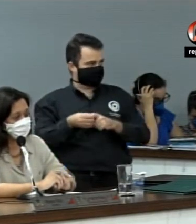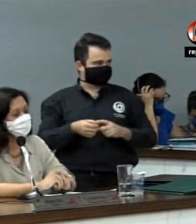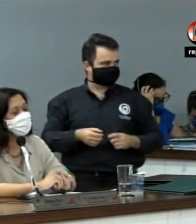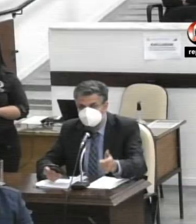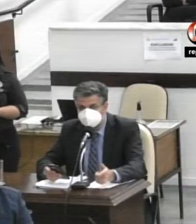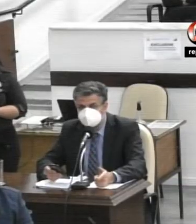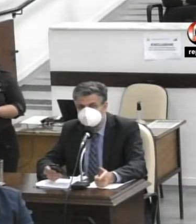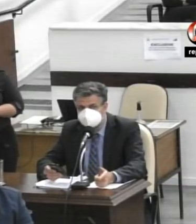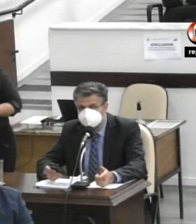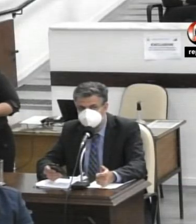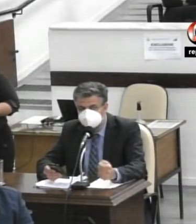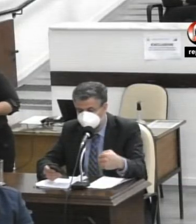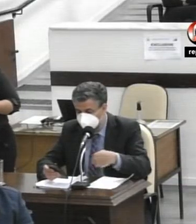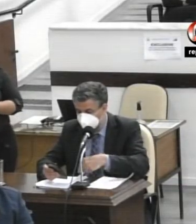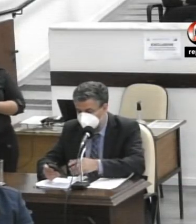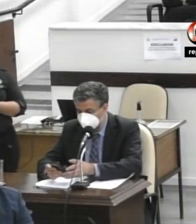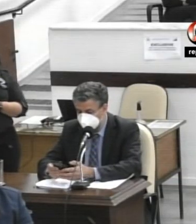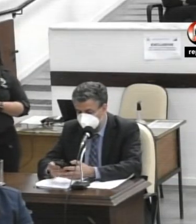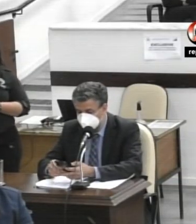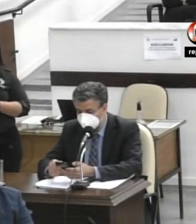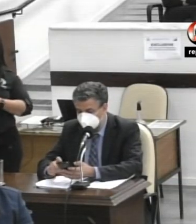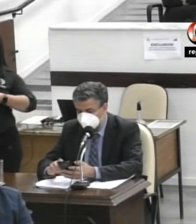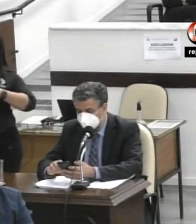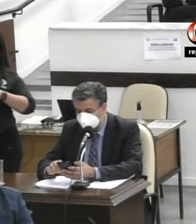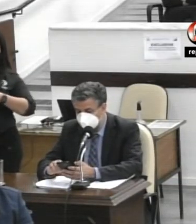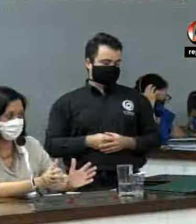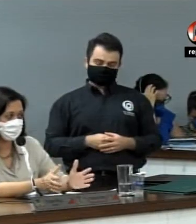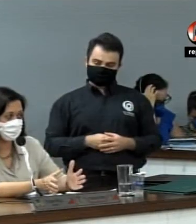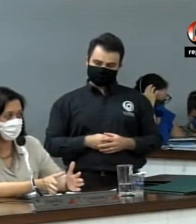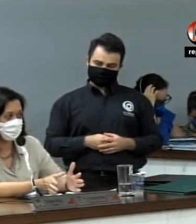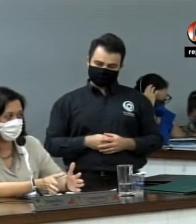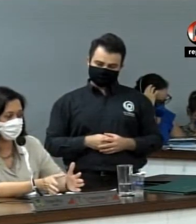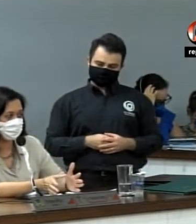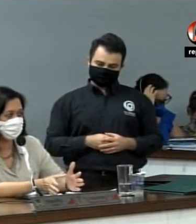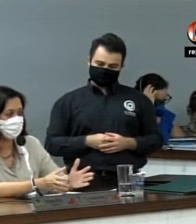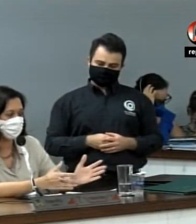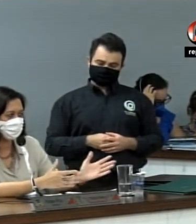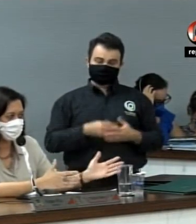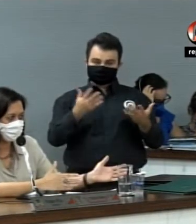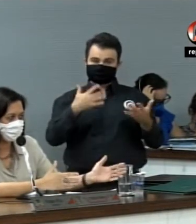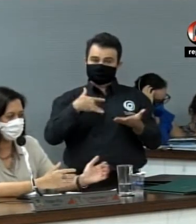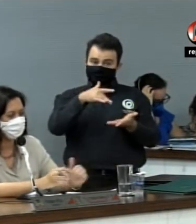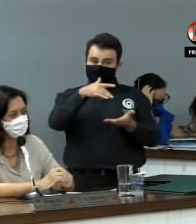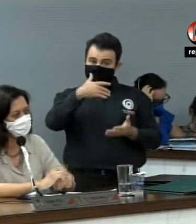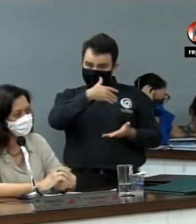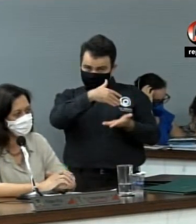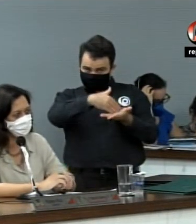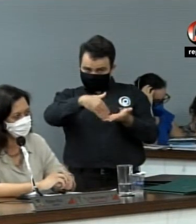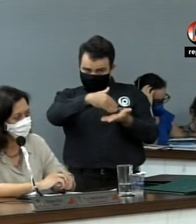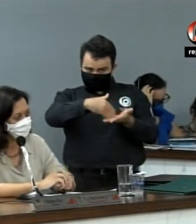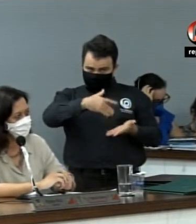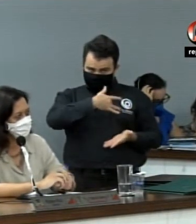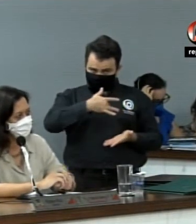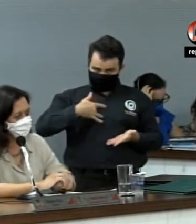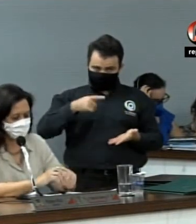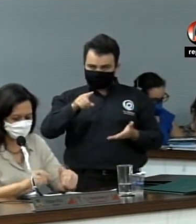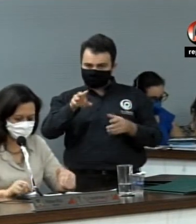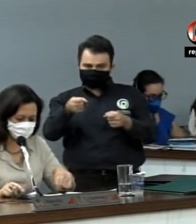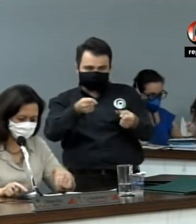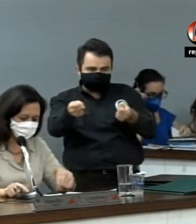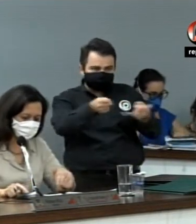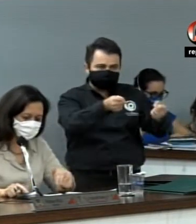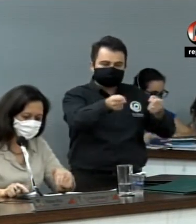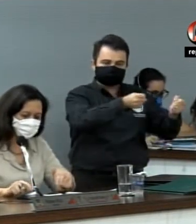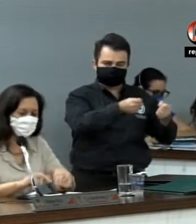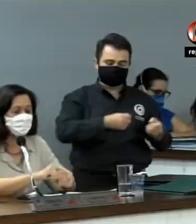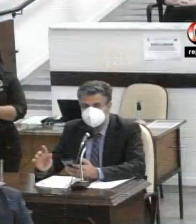na próxima semana. Por conta até da gente estar desmobilizando a saúde para poder retomar a educação. Então, não retornaram